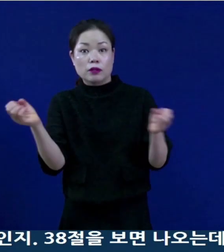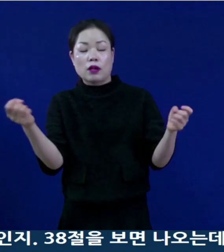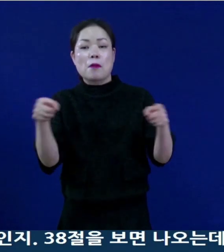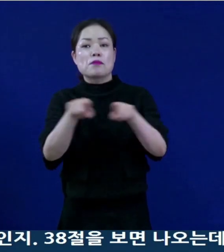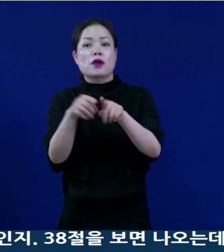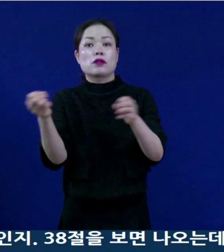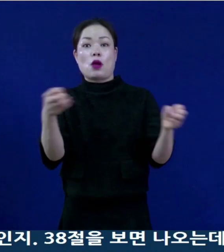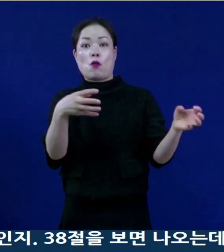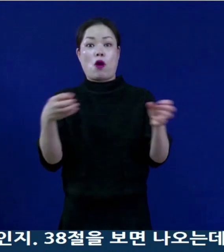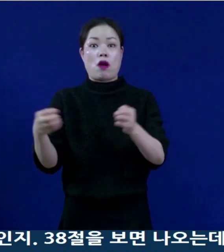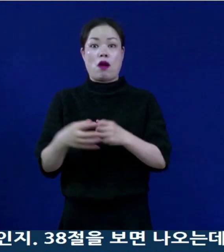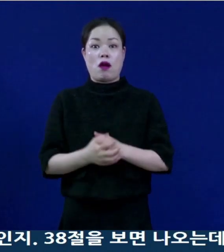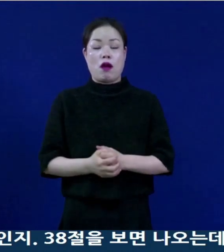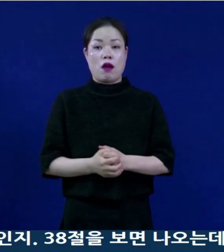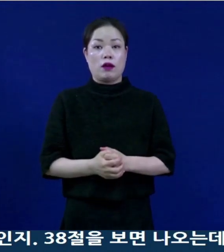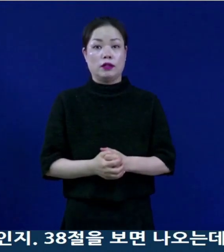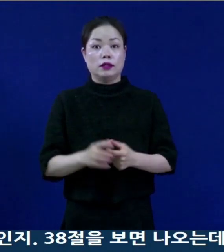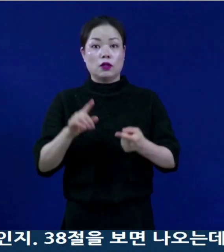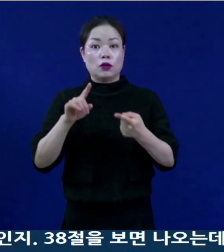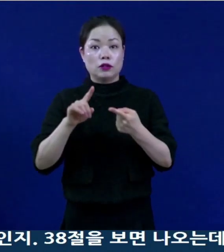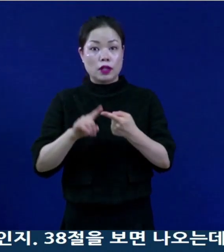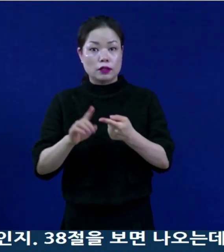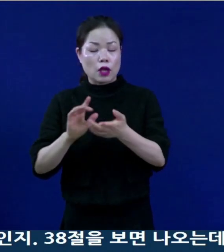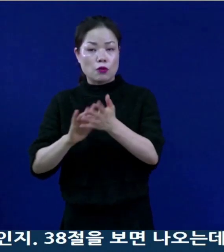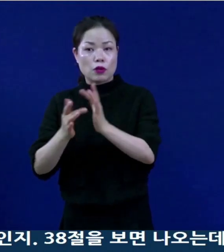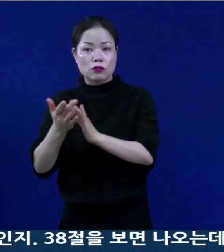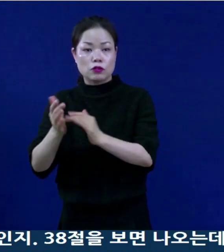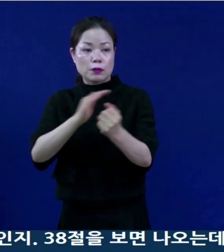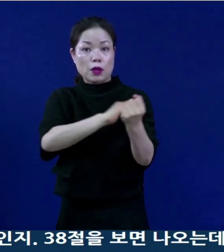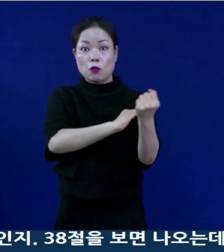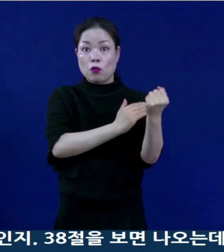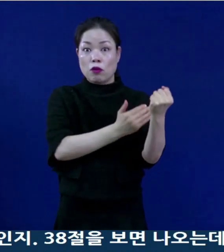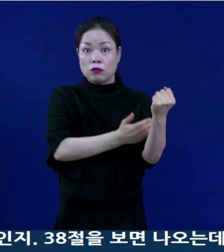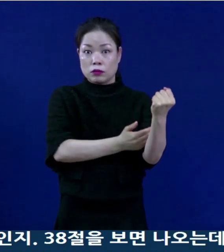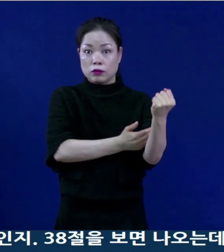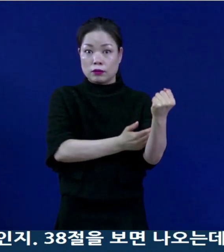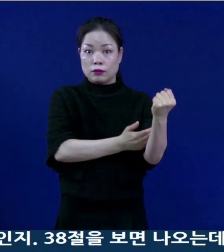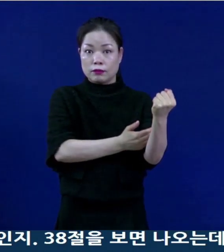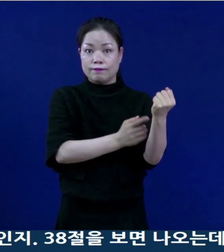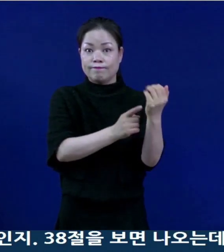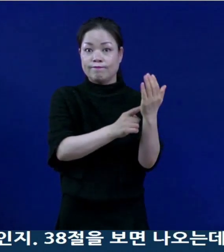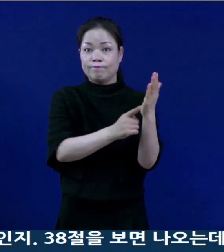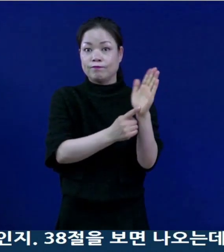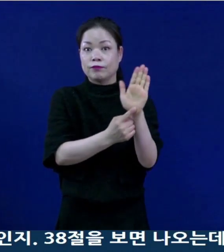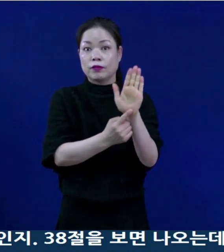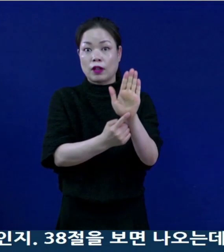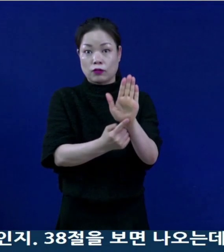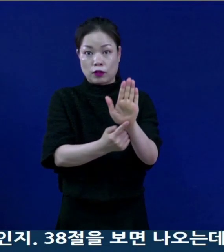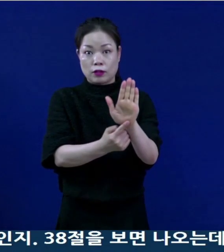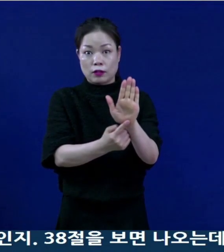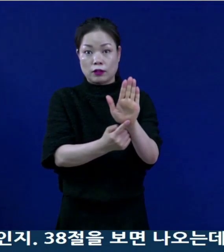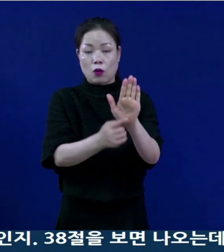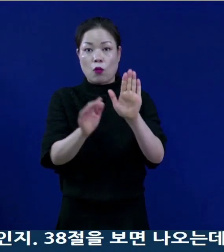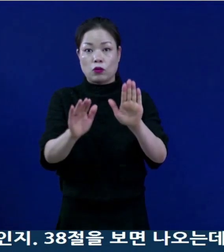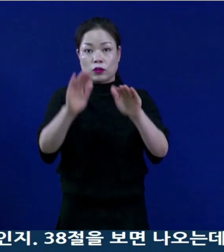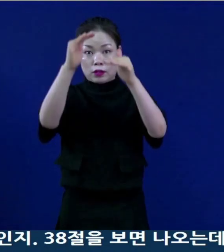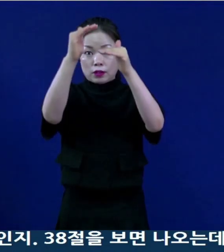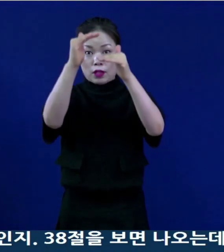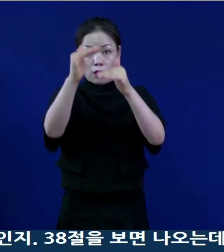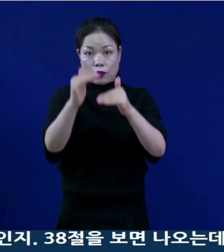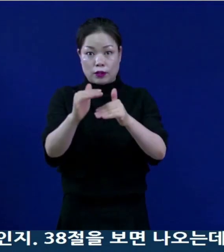거예요. 이 점에서 예수님의 권위가 크게 나타나고 있는 장면이 이 오늘